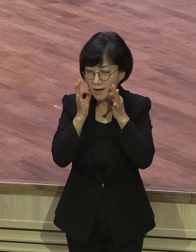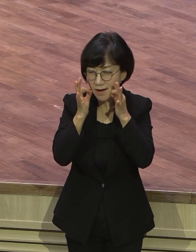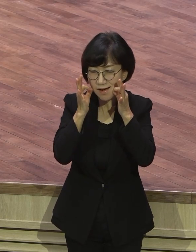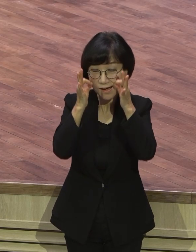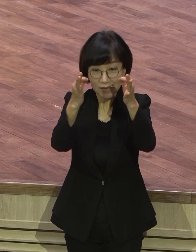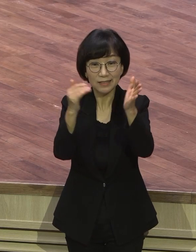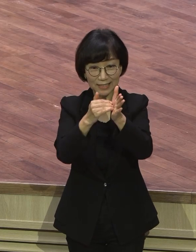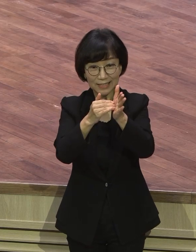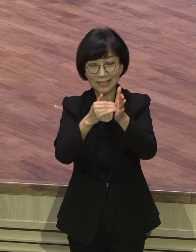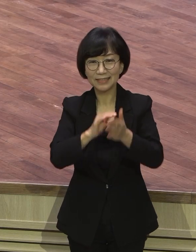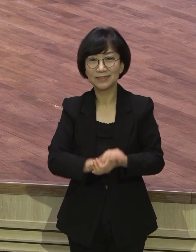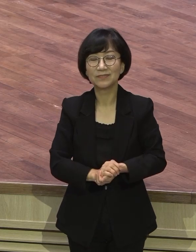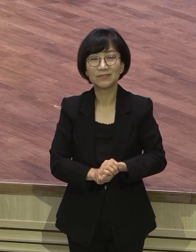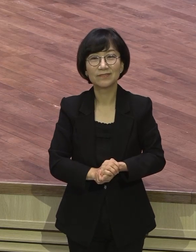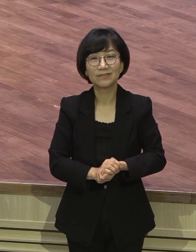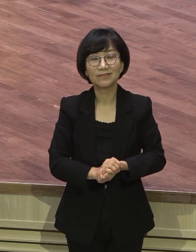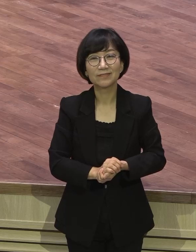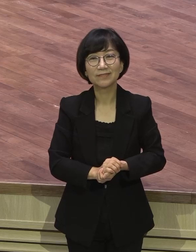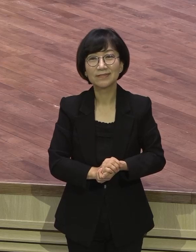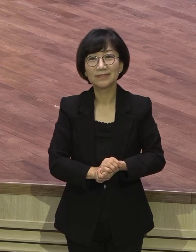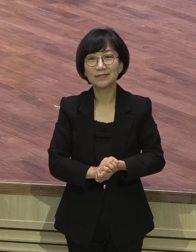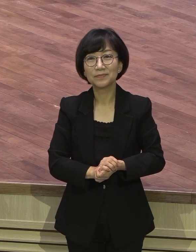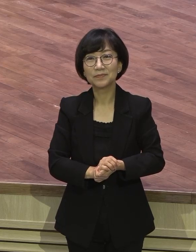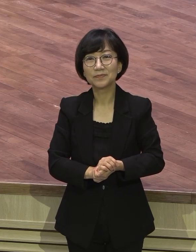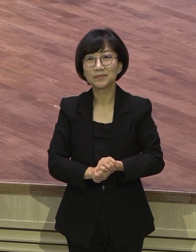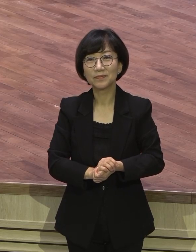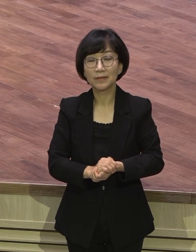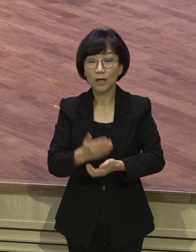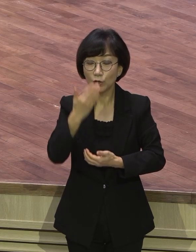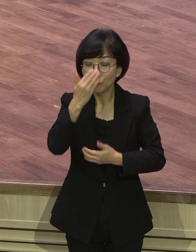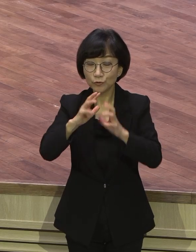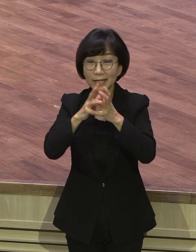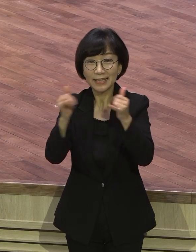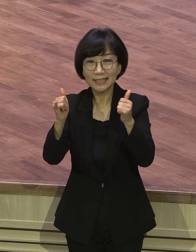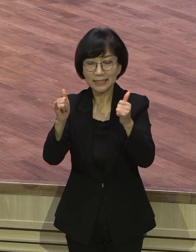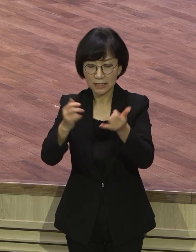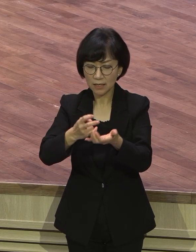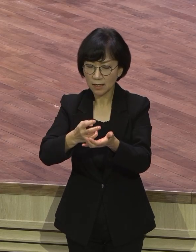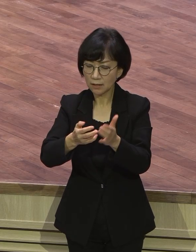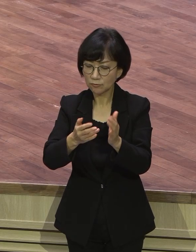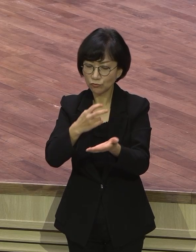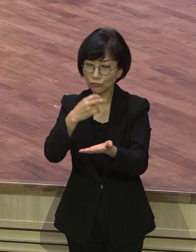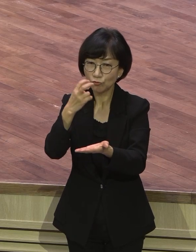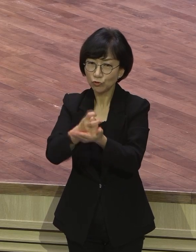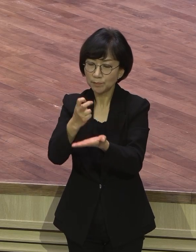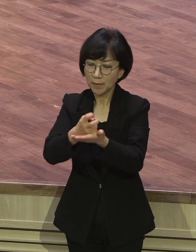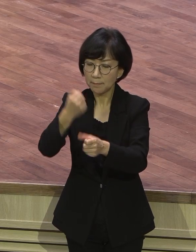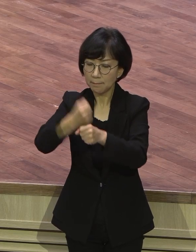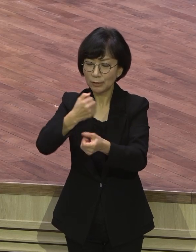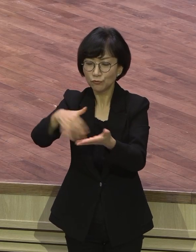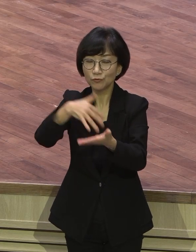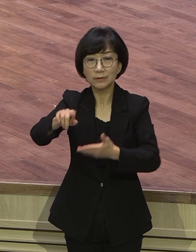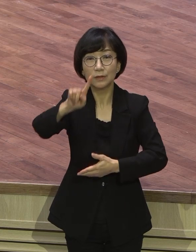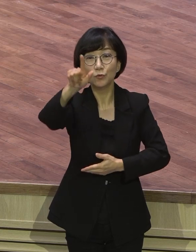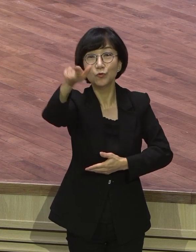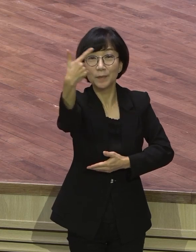유대인들이 그렇게 만든 정리한 율법의 수는 613가지